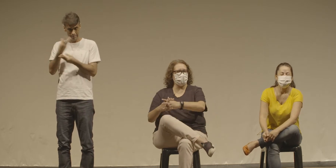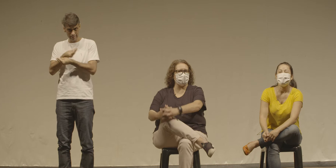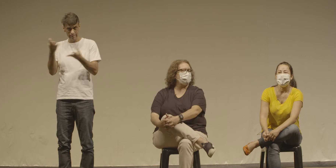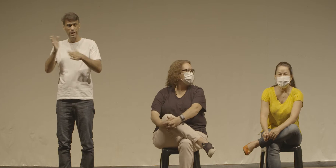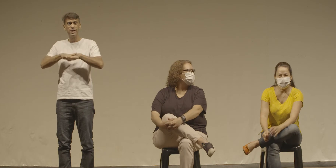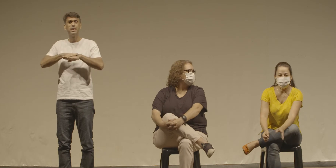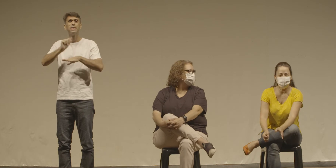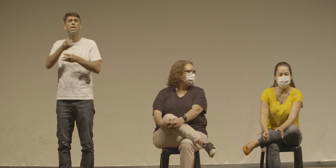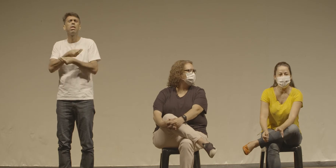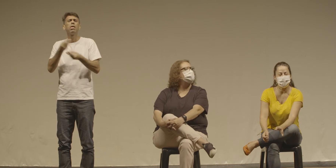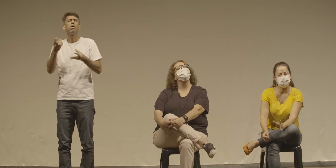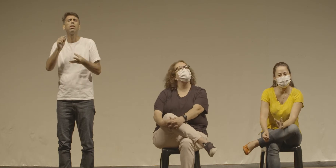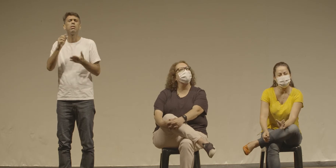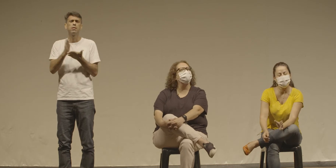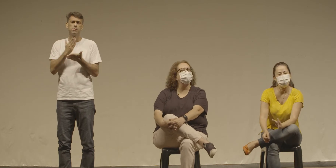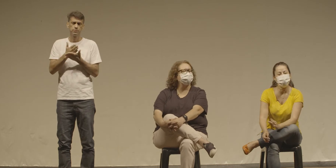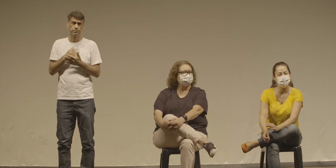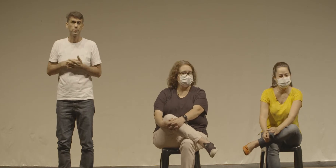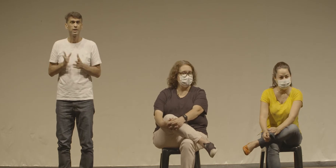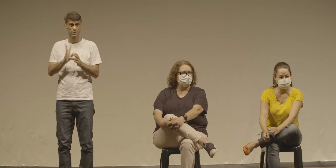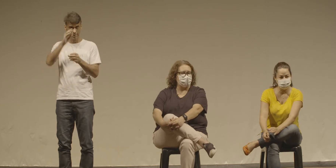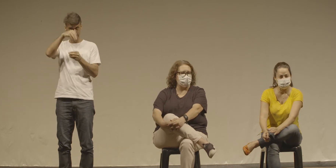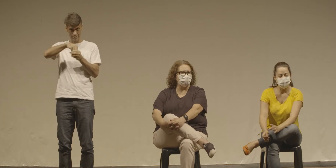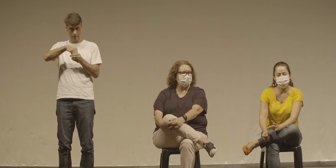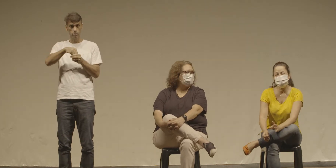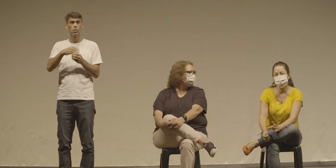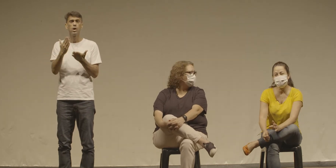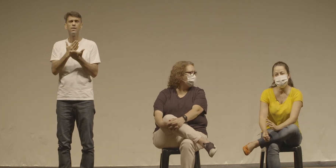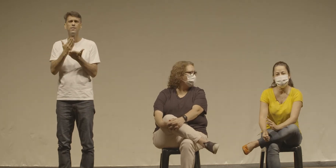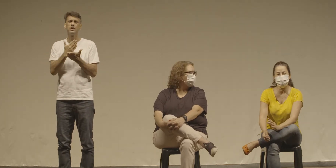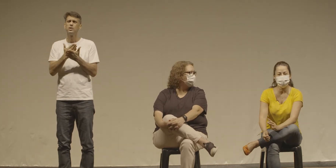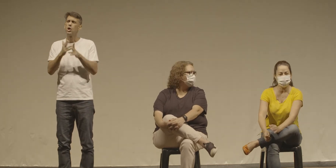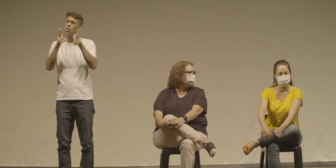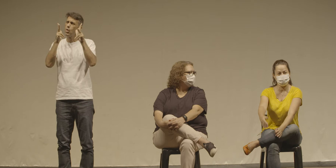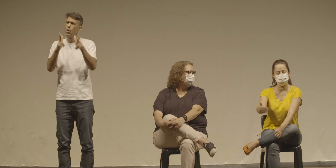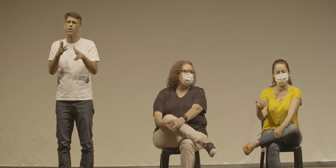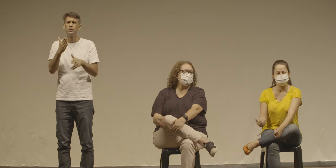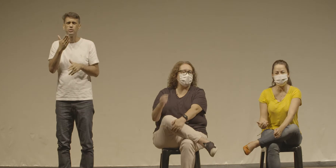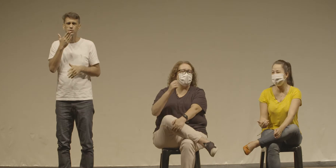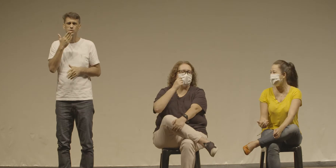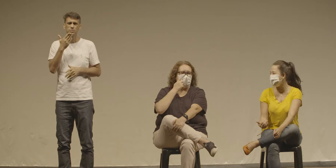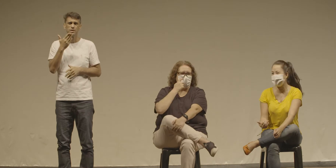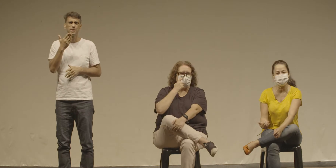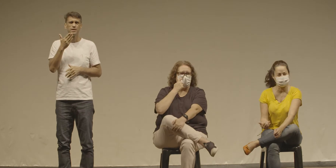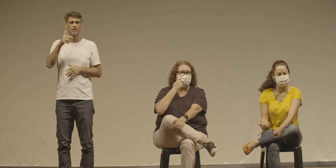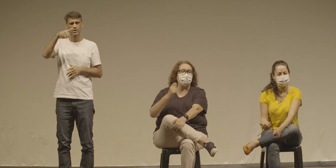dizer? Essa cartilha, ela estava dentro de uma revista, tipo essas revistas que nós tínhamos na nossa